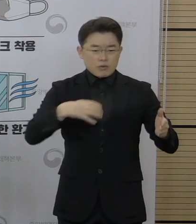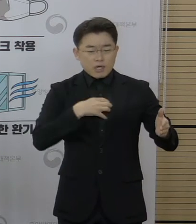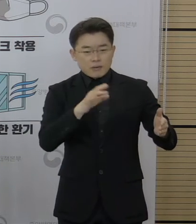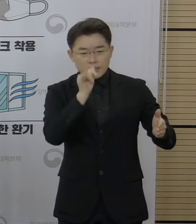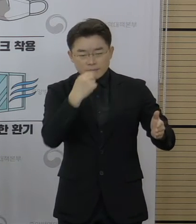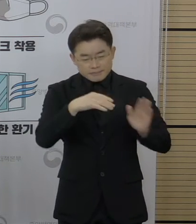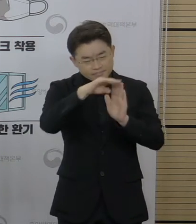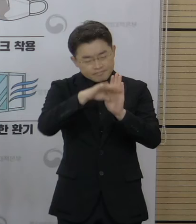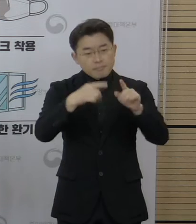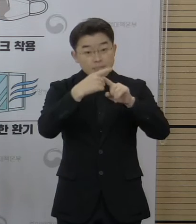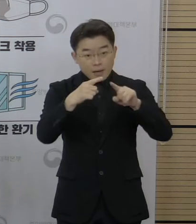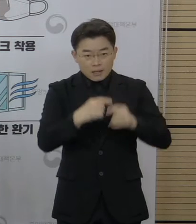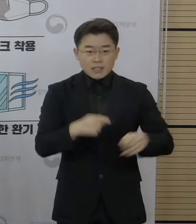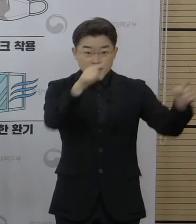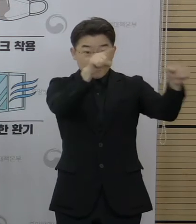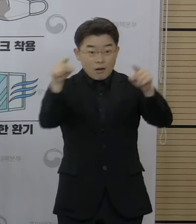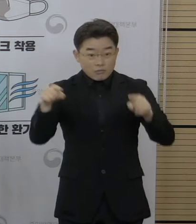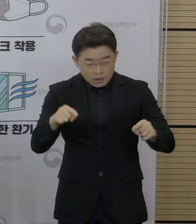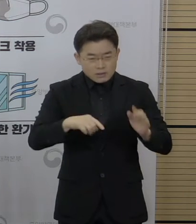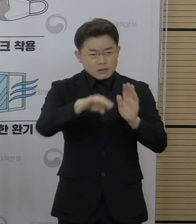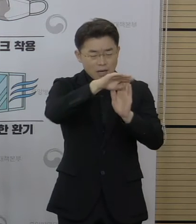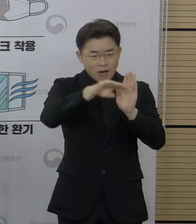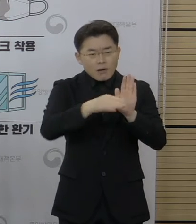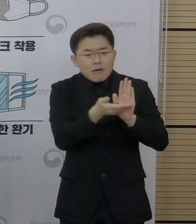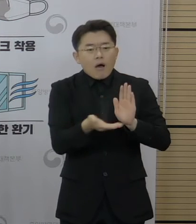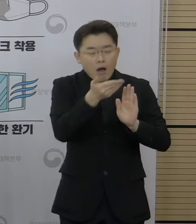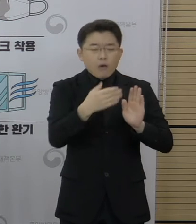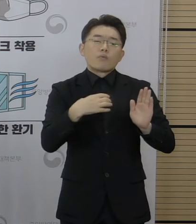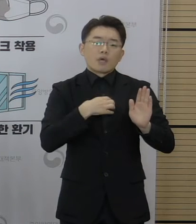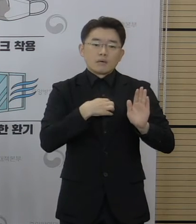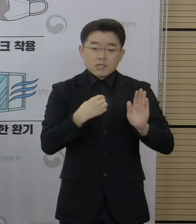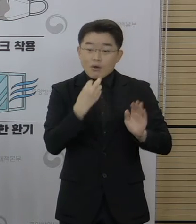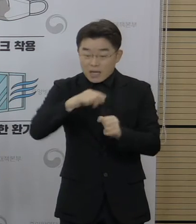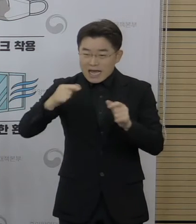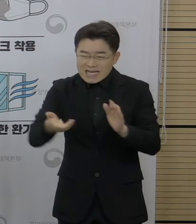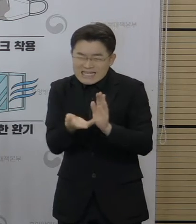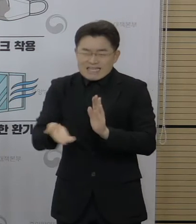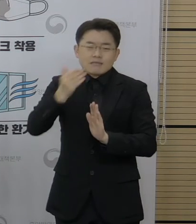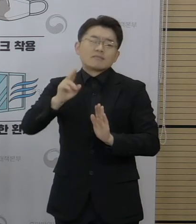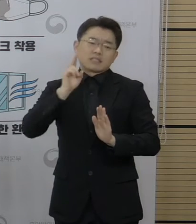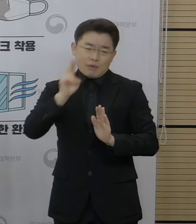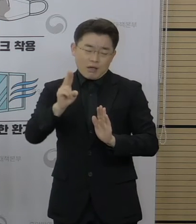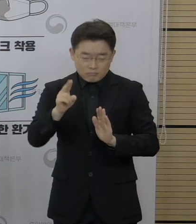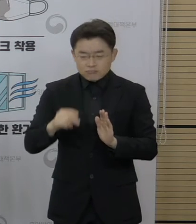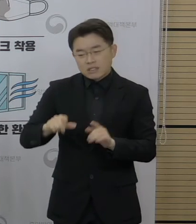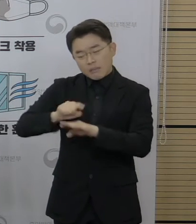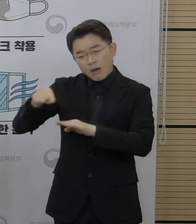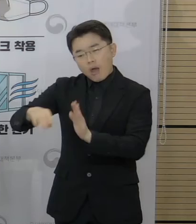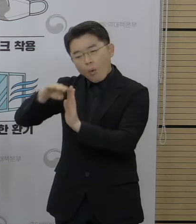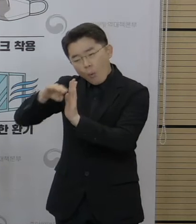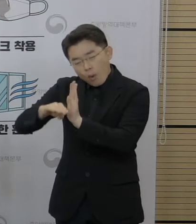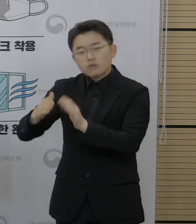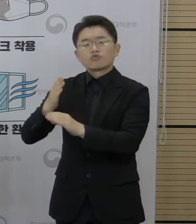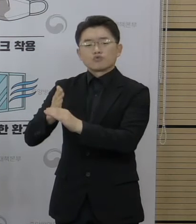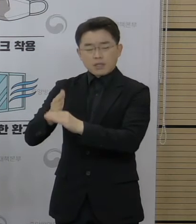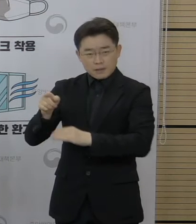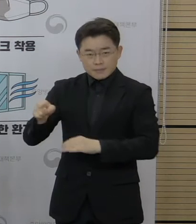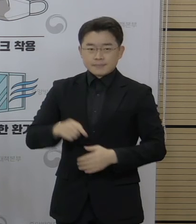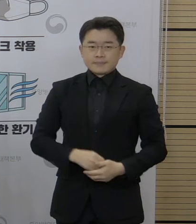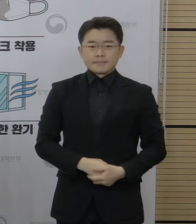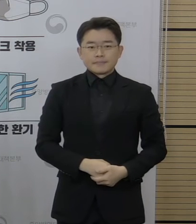결과 정국은 높음 수도권 은 매우 높음 비 스 도 꼬는 중간으로 위험도를 평가하였습니다